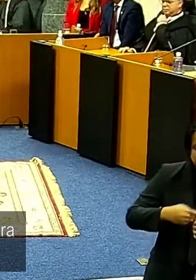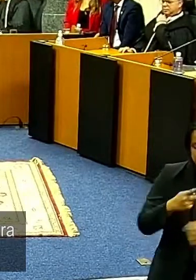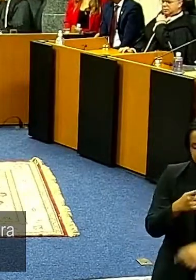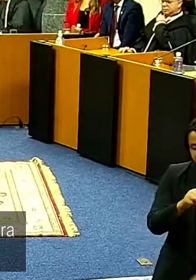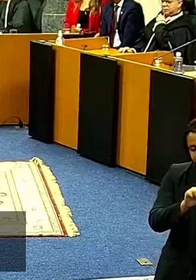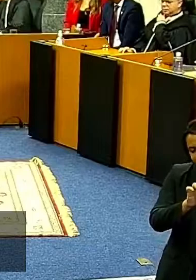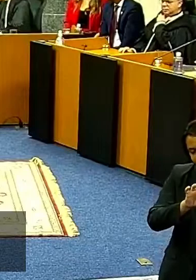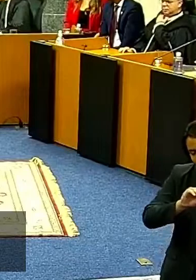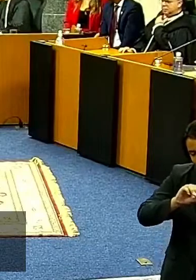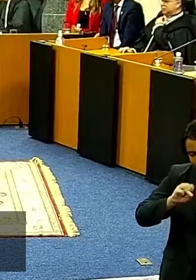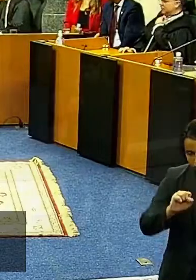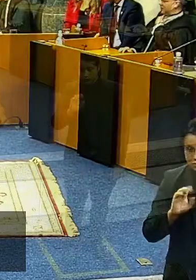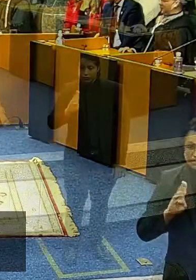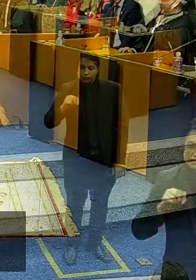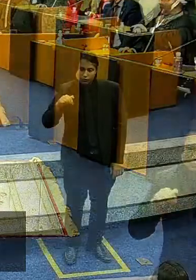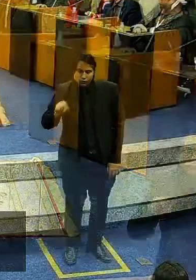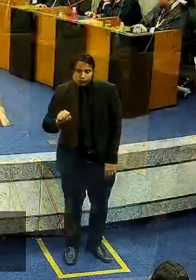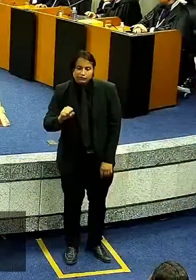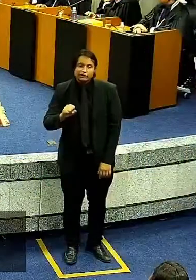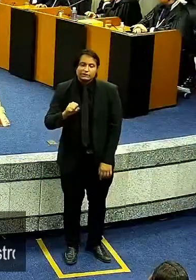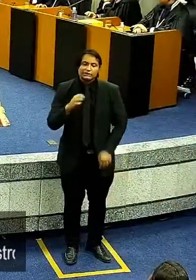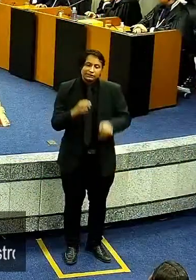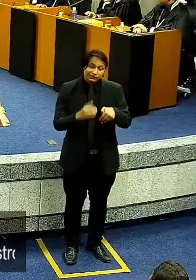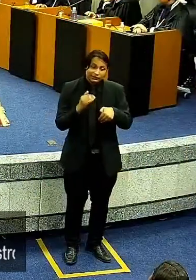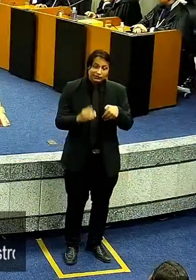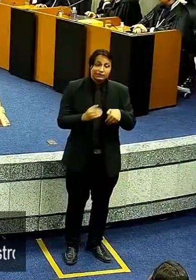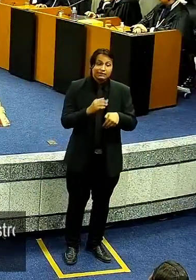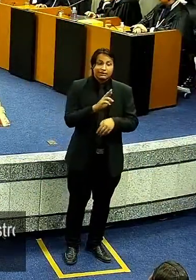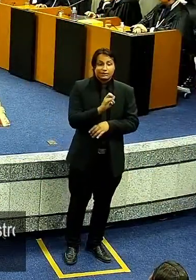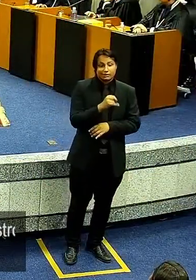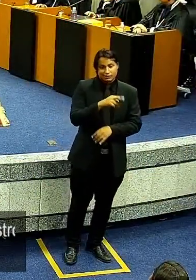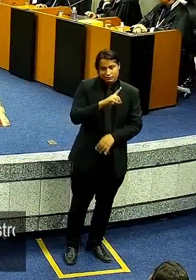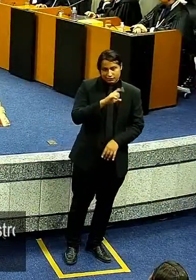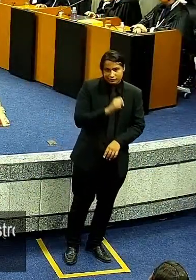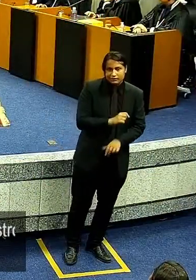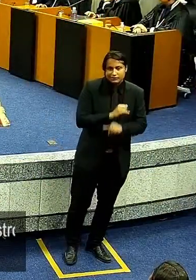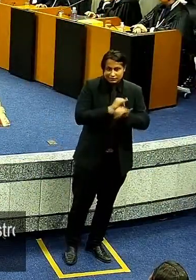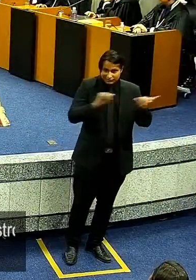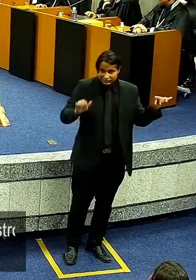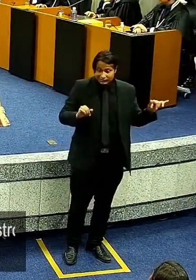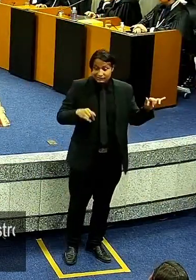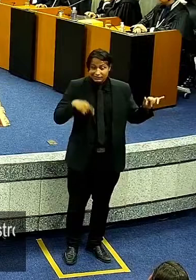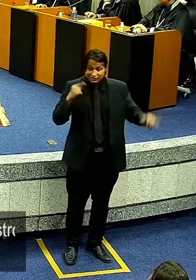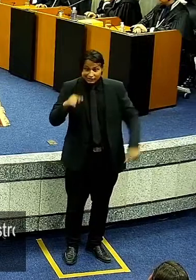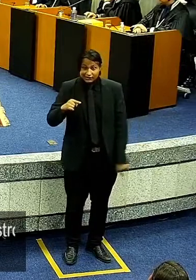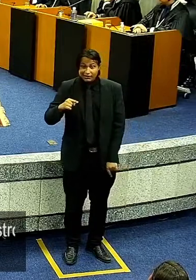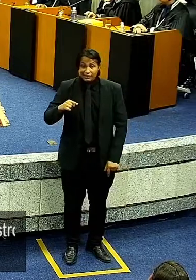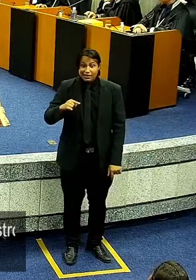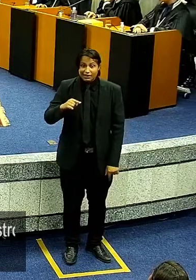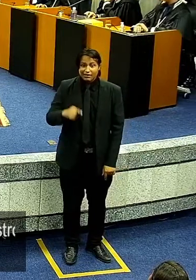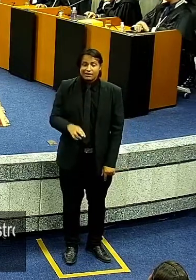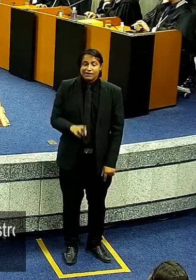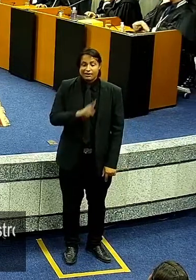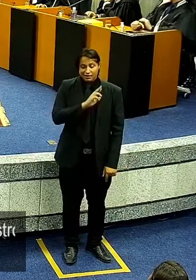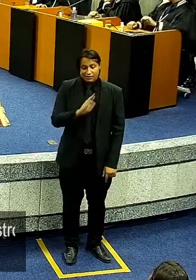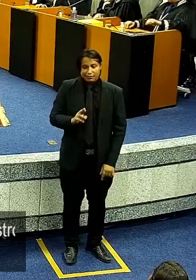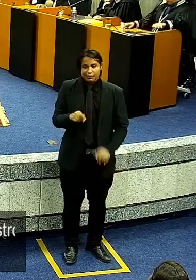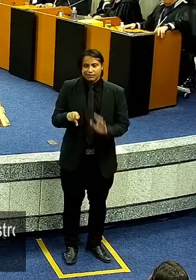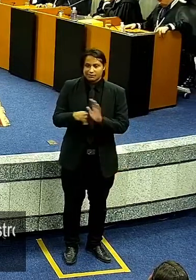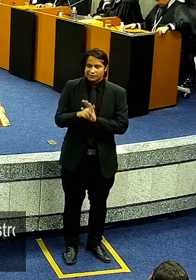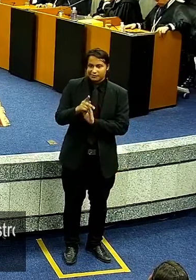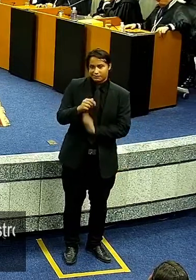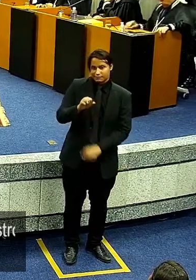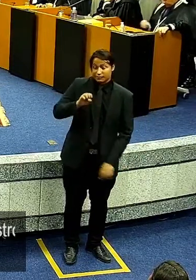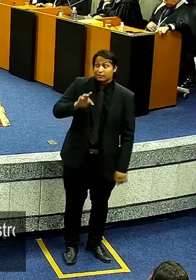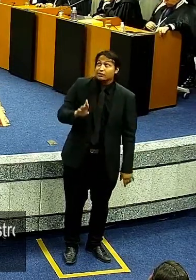que o ministro reinal gosta de falar que a república de B sul do Maranhão quis